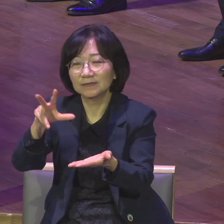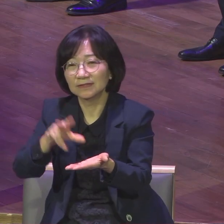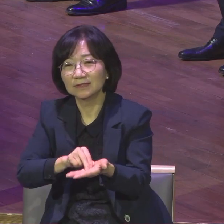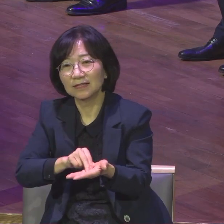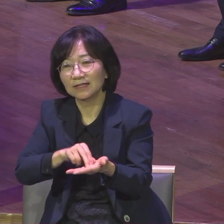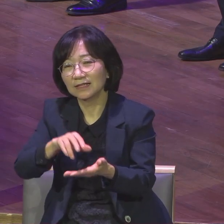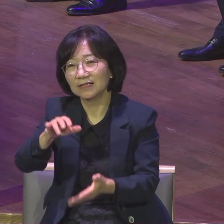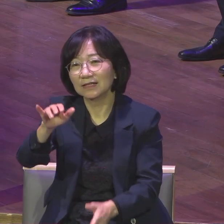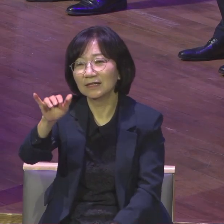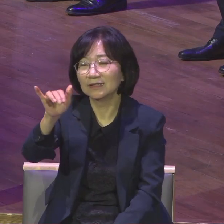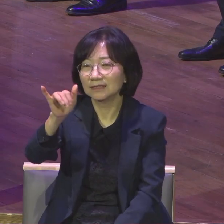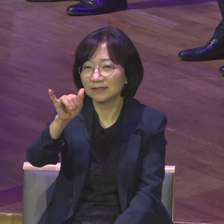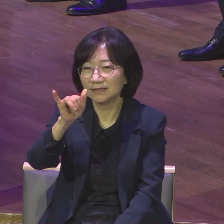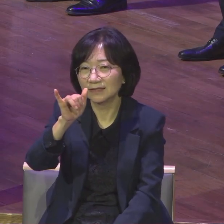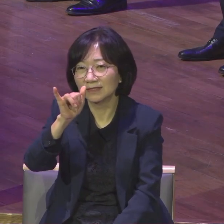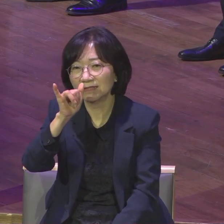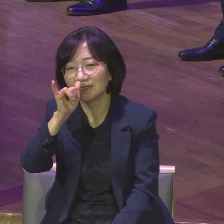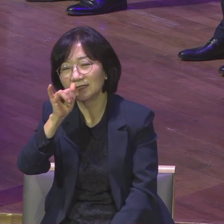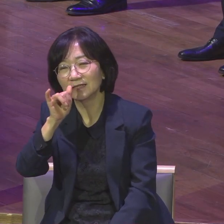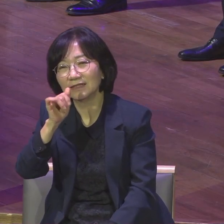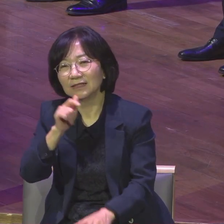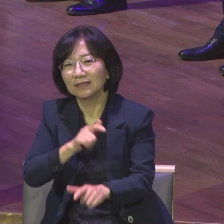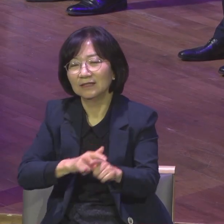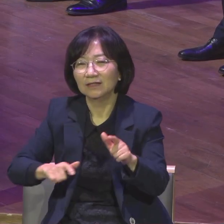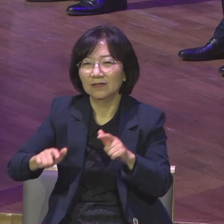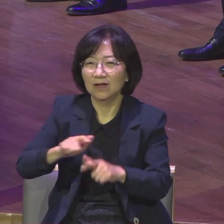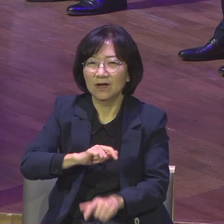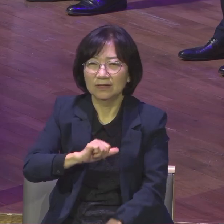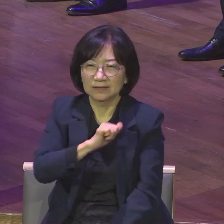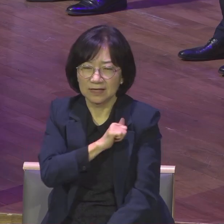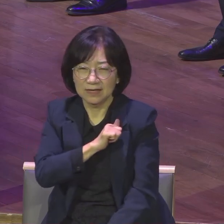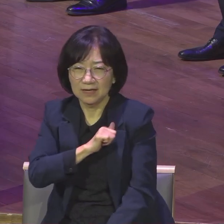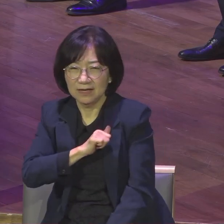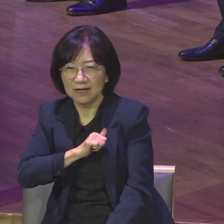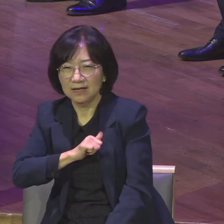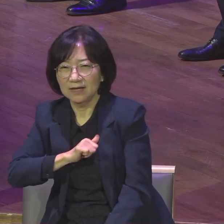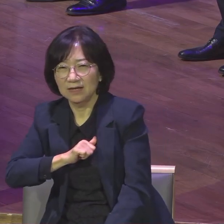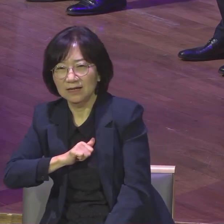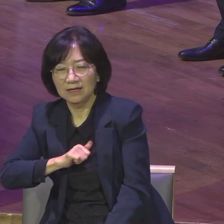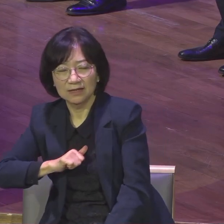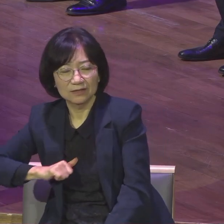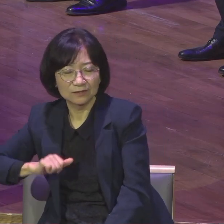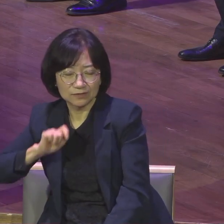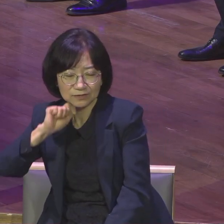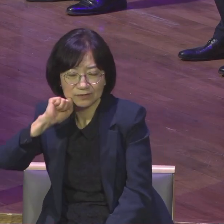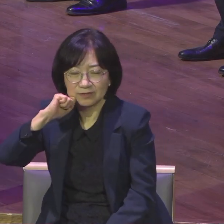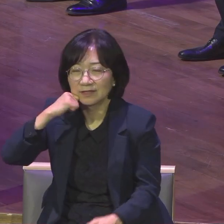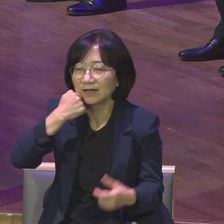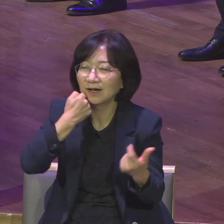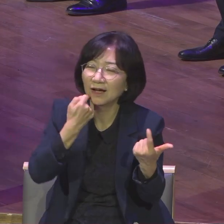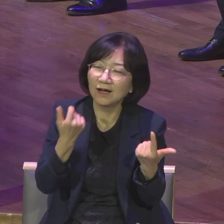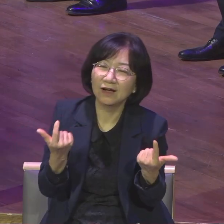버거워지는 문제가 있네. 더 이상 버틸 수